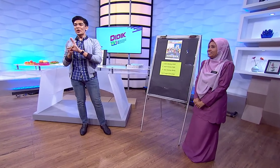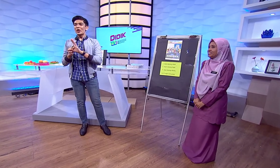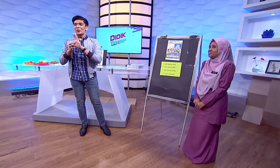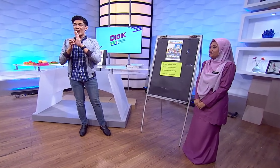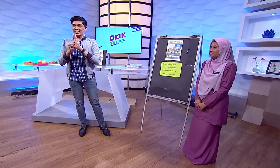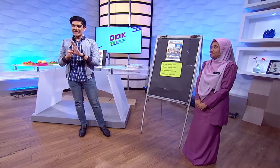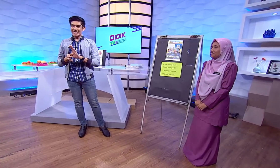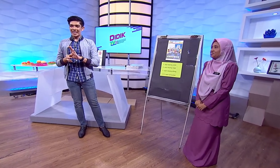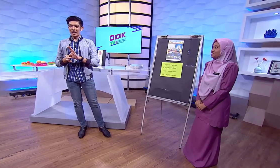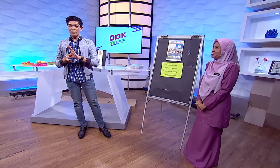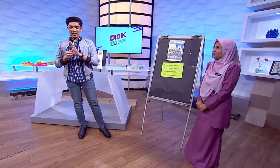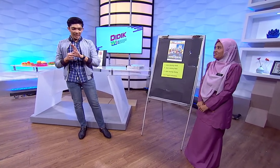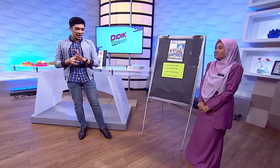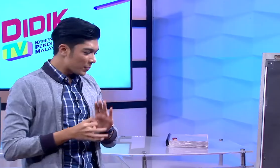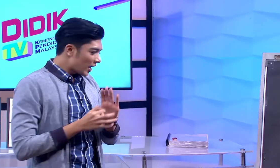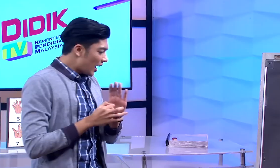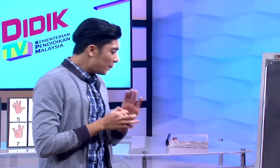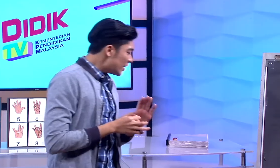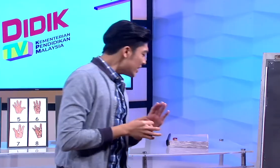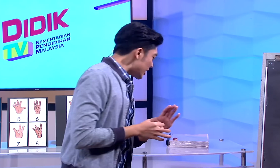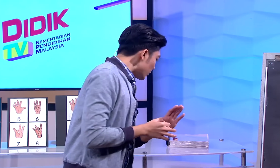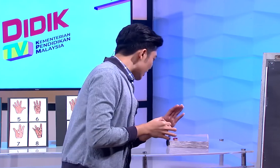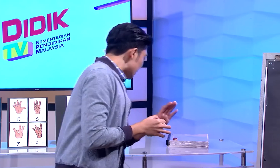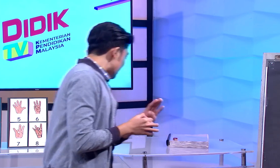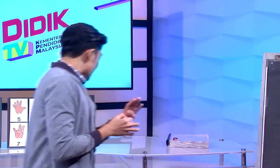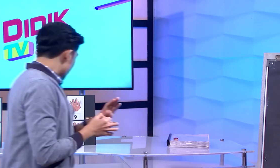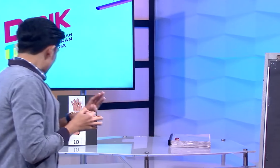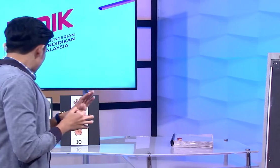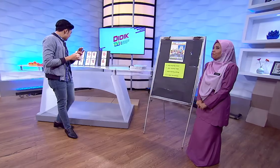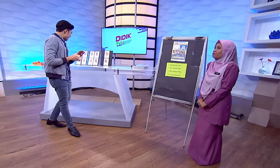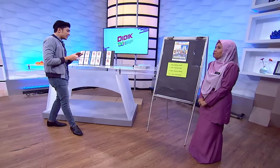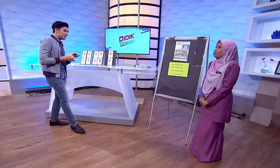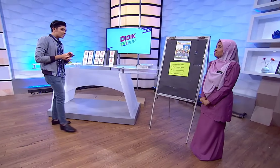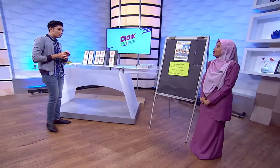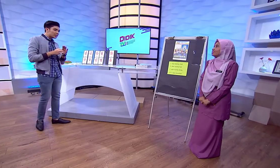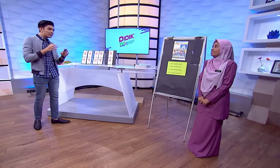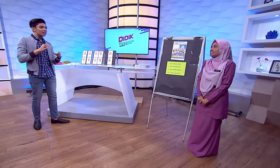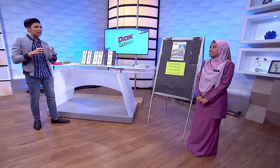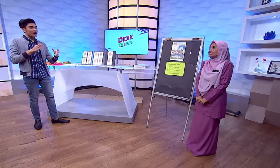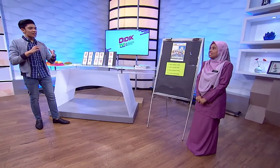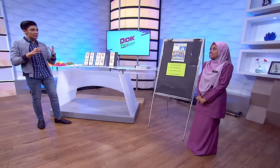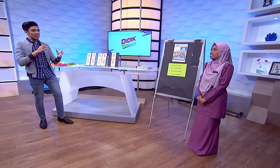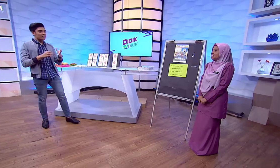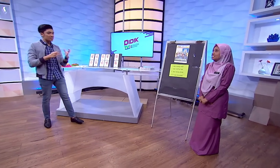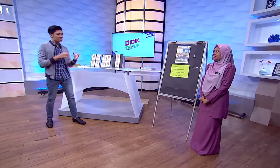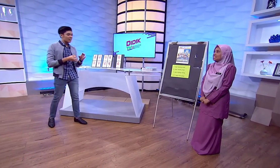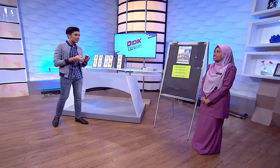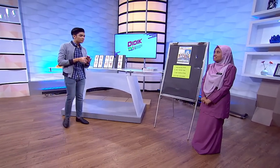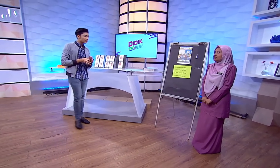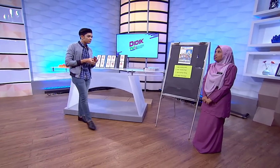bahasa isyarat baila apalagi Ceko yang kita lakukan Fadel hari ini 10 kita ah abis kita bisa segitu